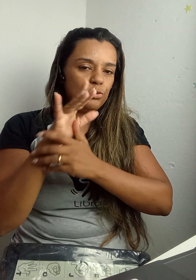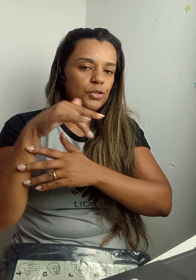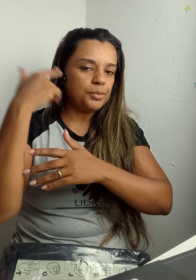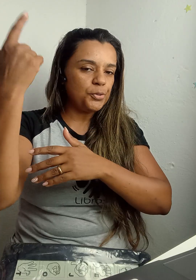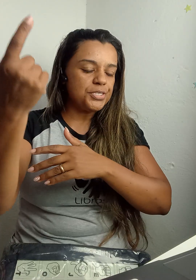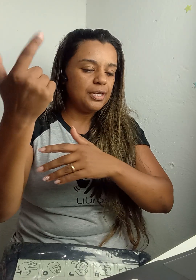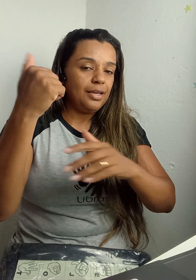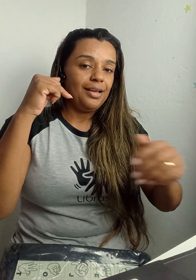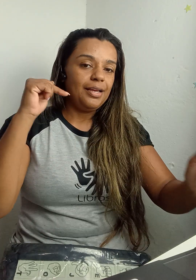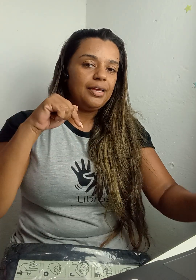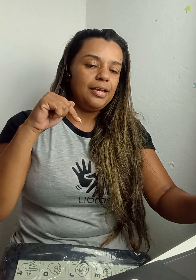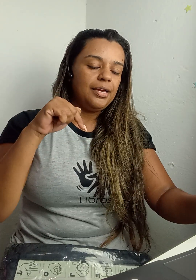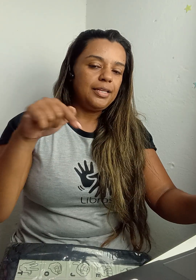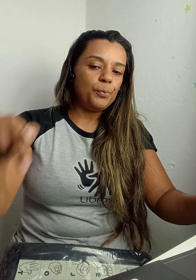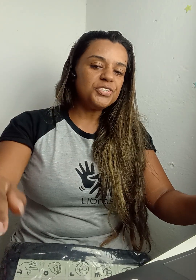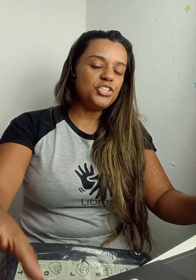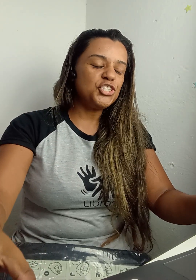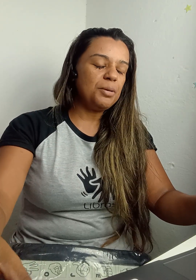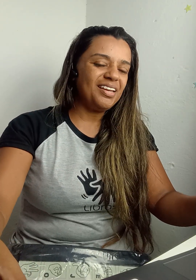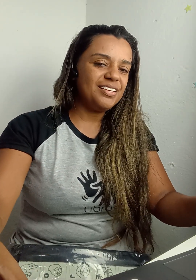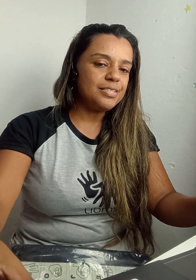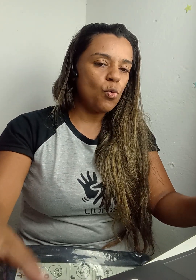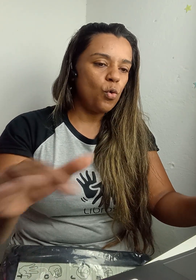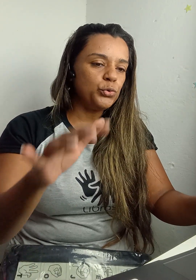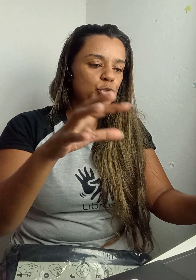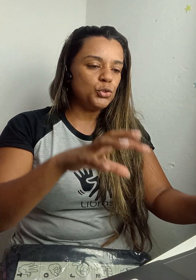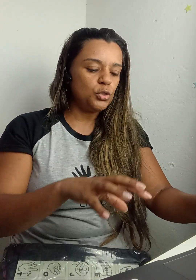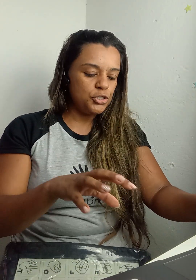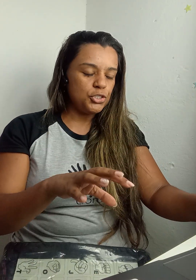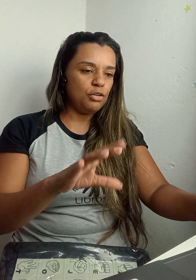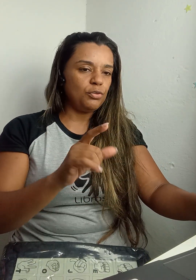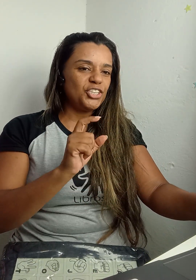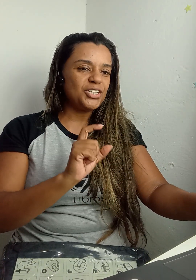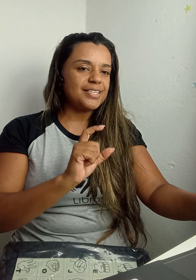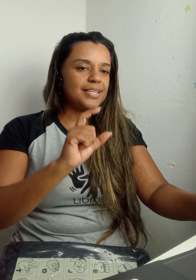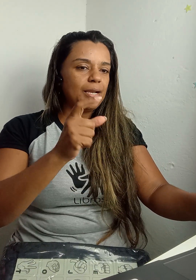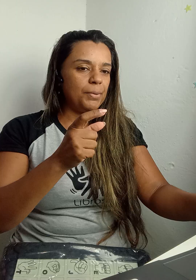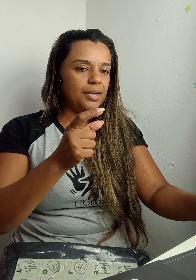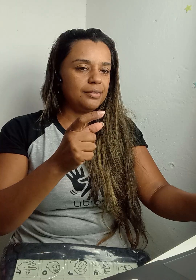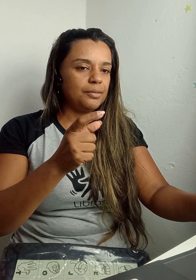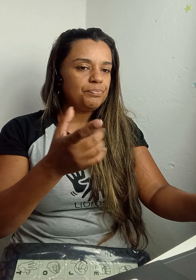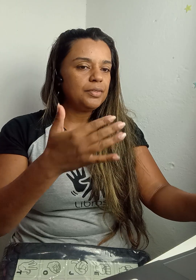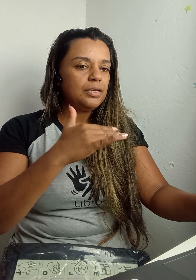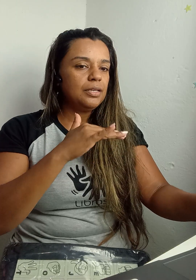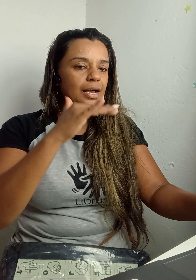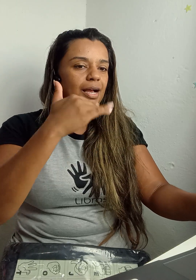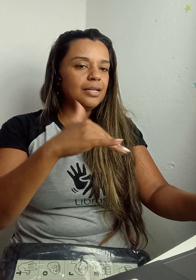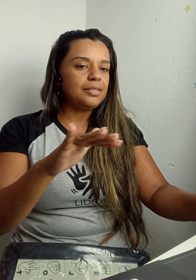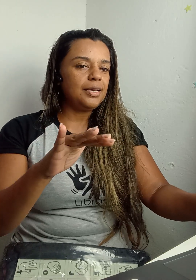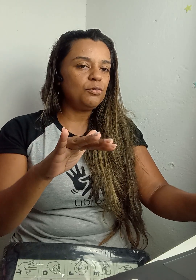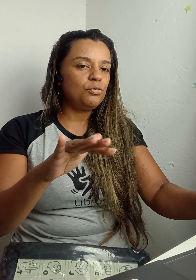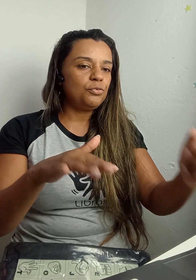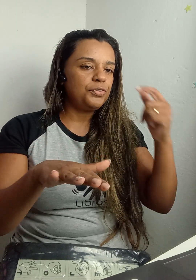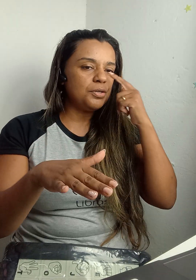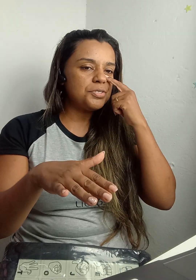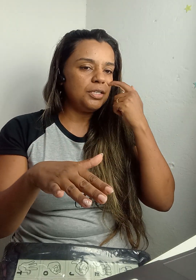foto, depois que a gente terminar esse encontro de hoje, eu vou deixar a sala aberta até o